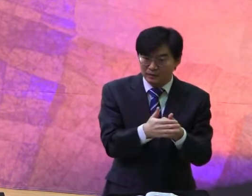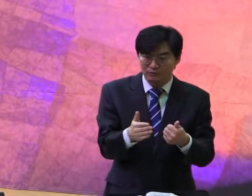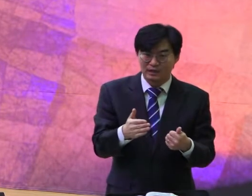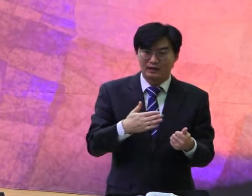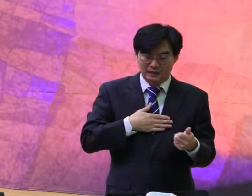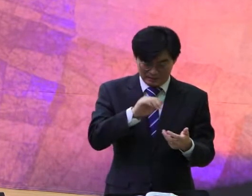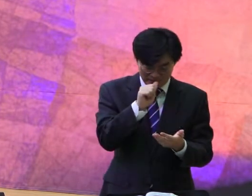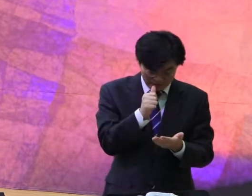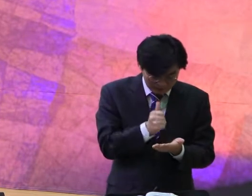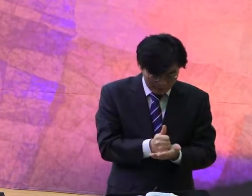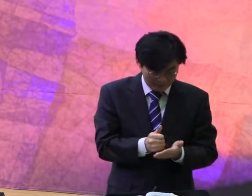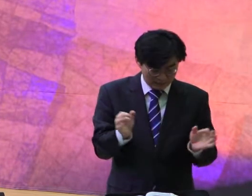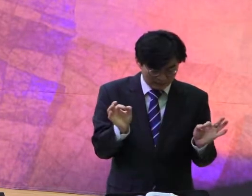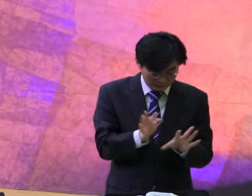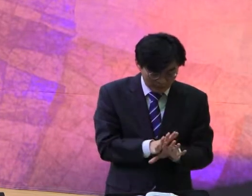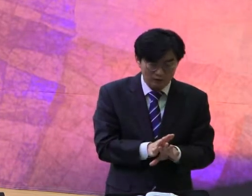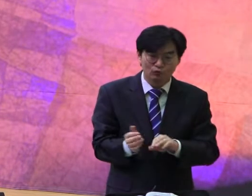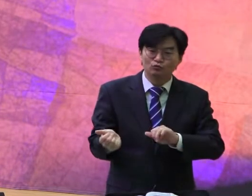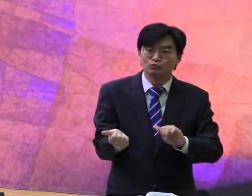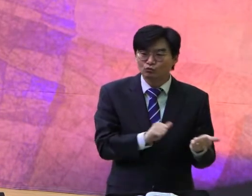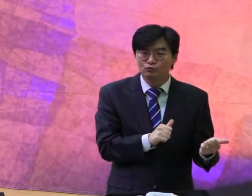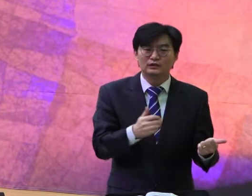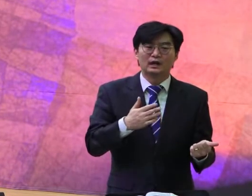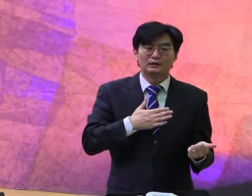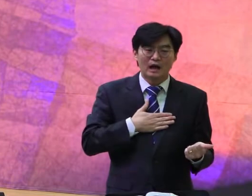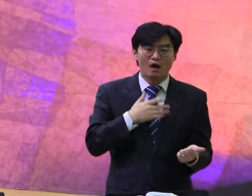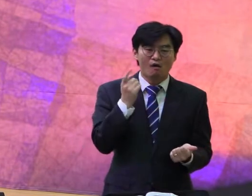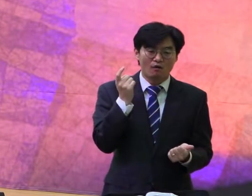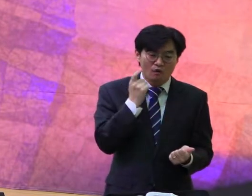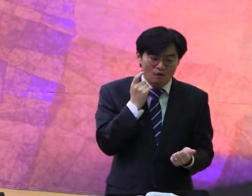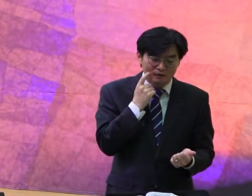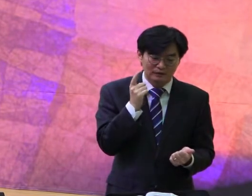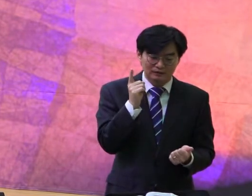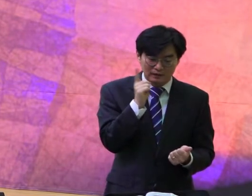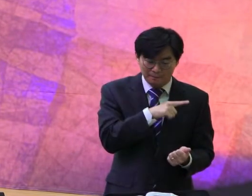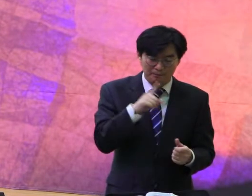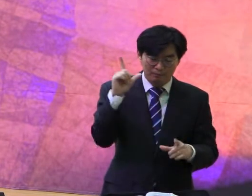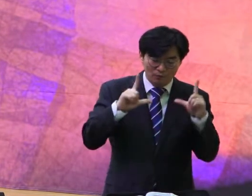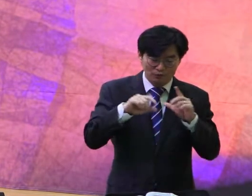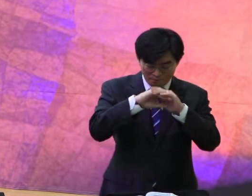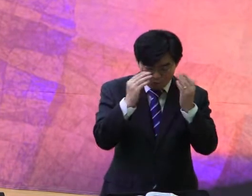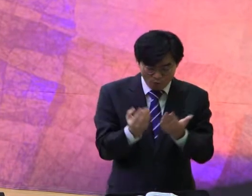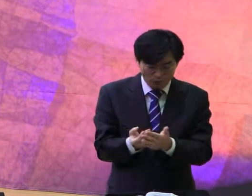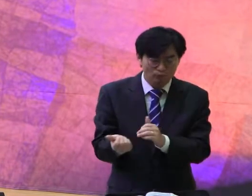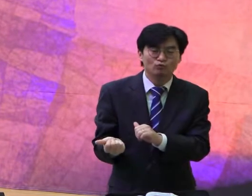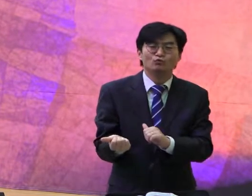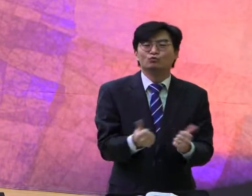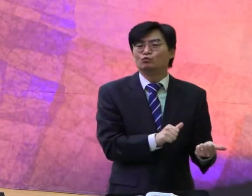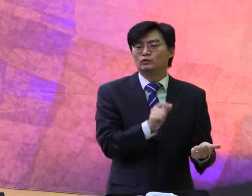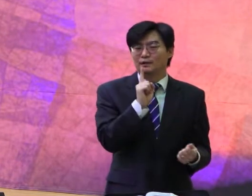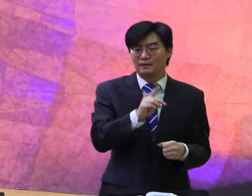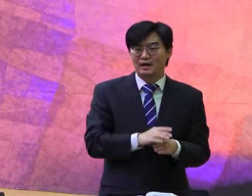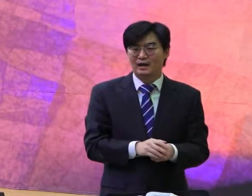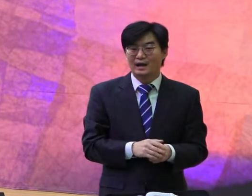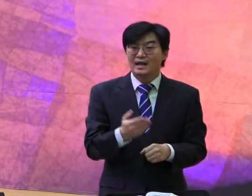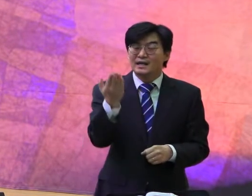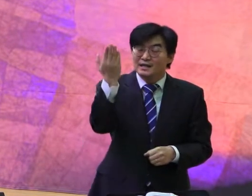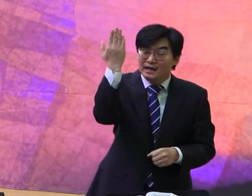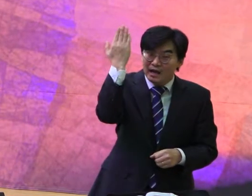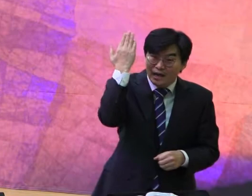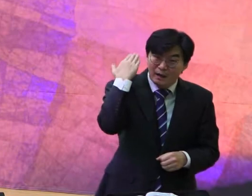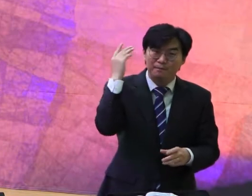그러나 바울이 나는 날마다 죽노라 한 것은 예수님 만나기 이전에 자신의 신앙이 없는 옛사람의 그 모습,